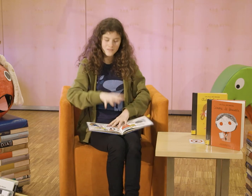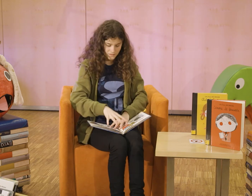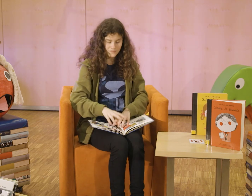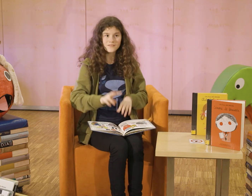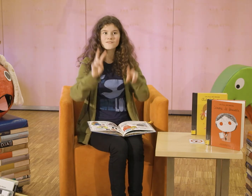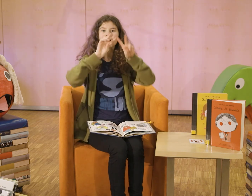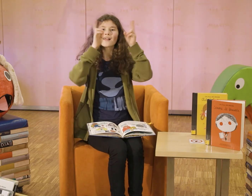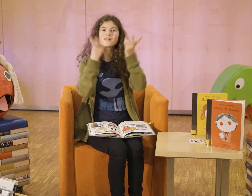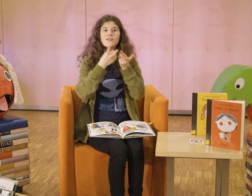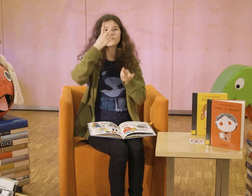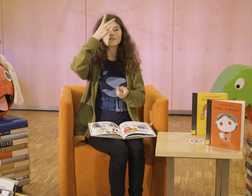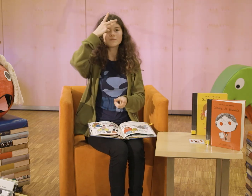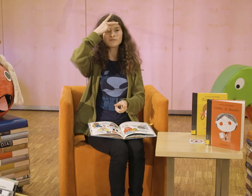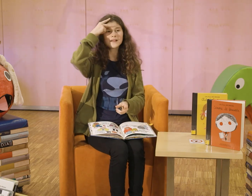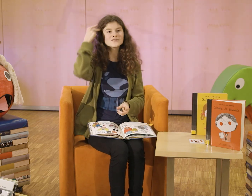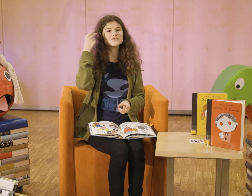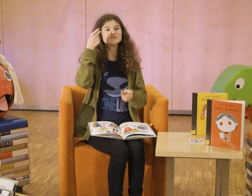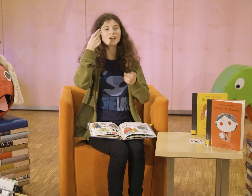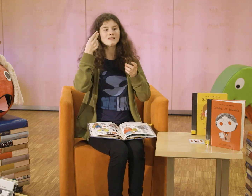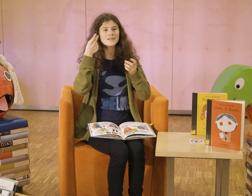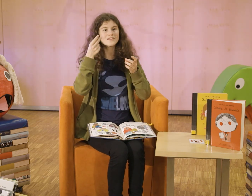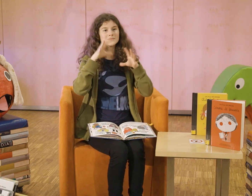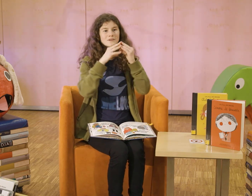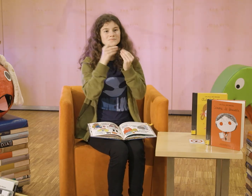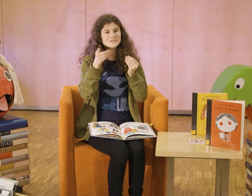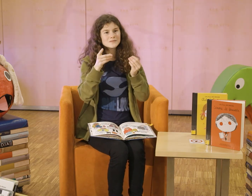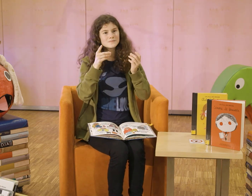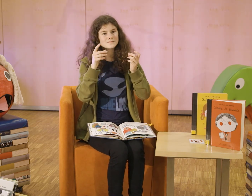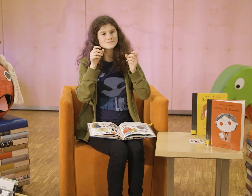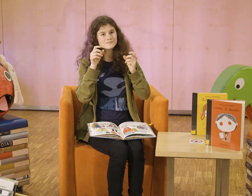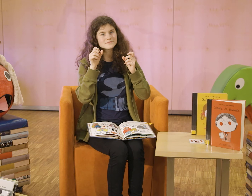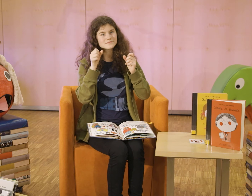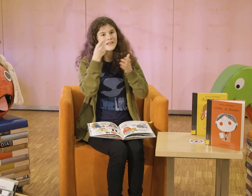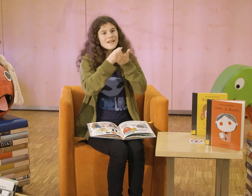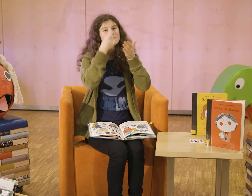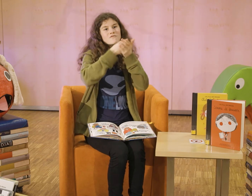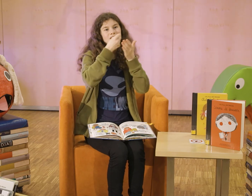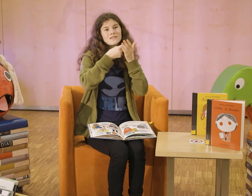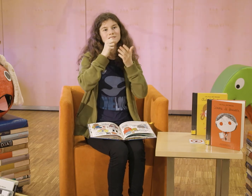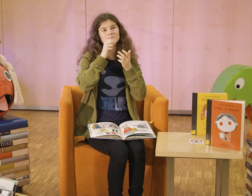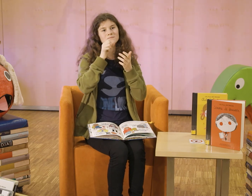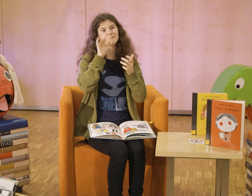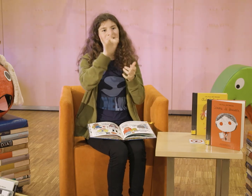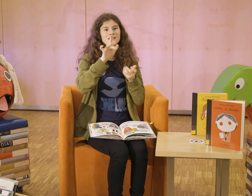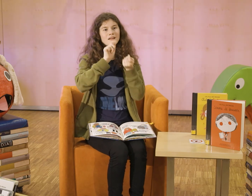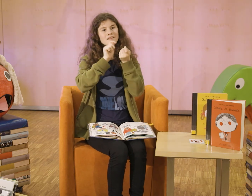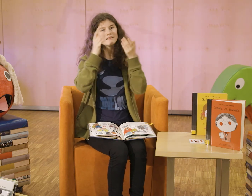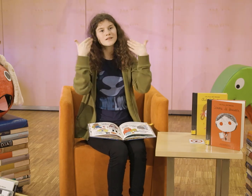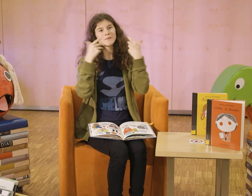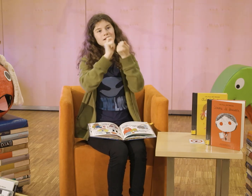menschen aus der ganzen welt gemeinsam mit grete kämpfen gegen den